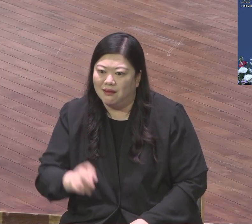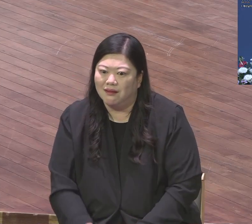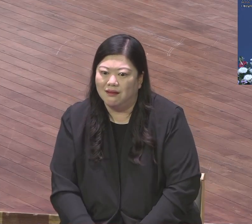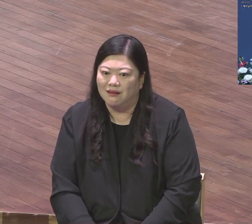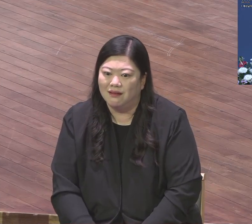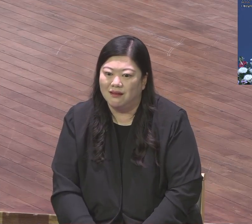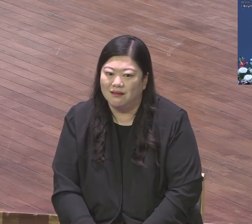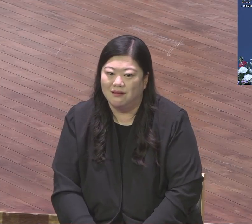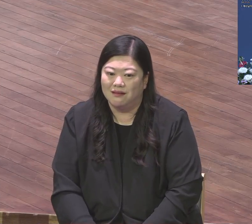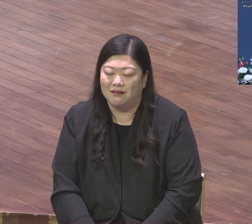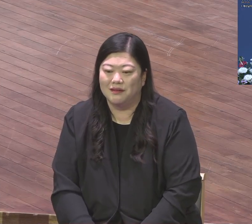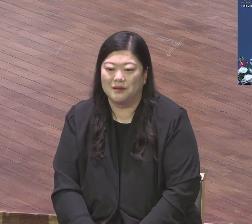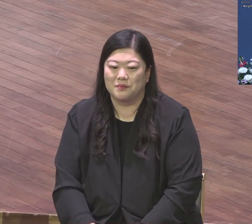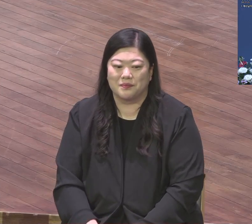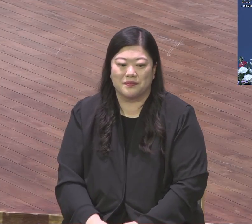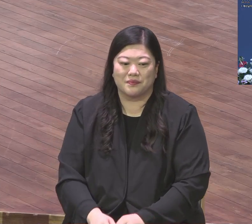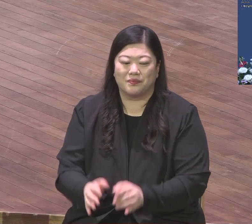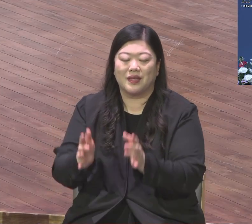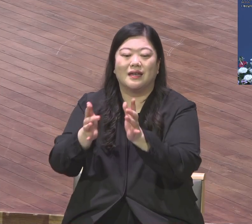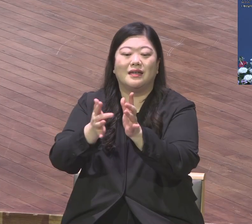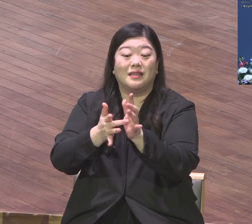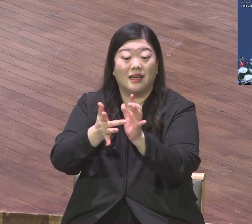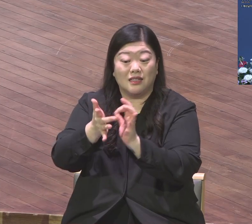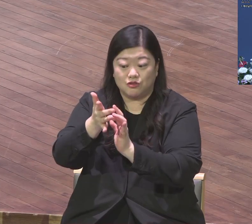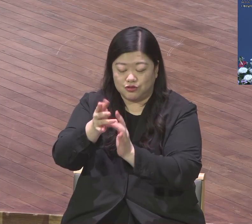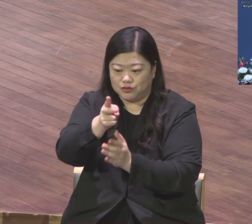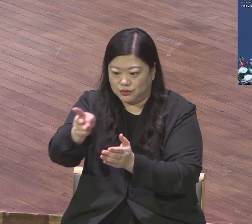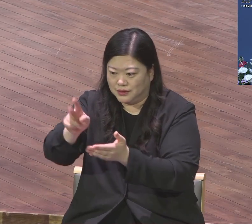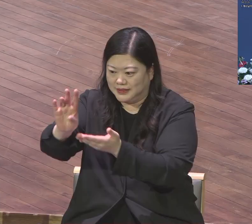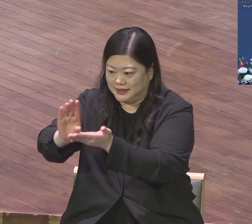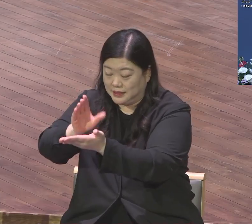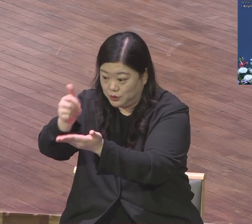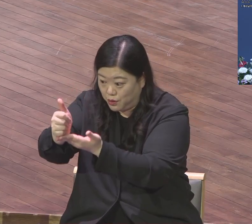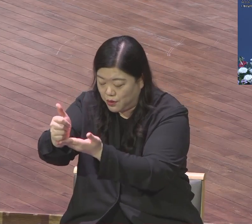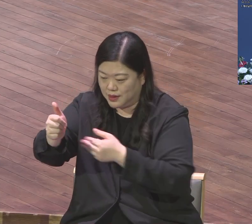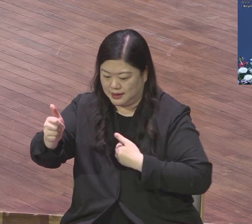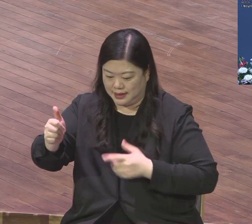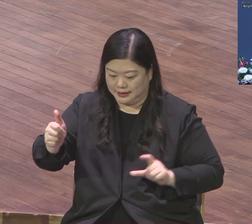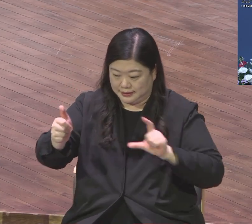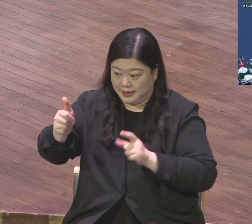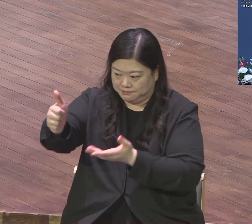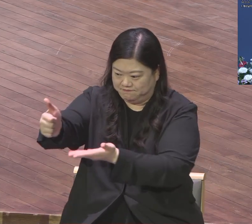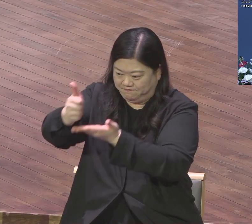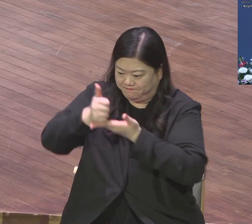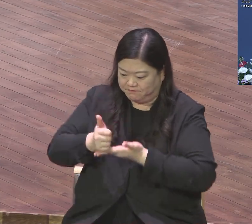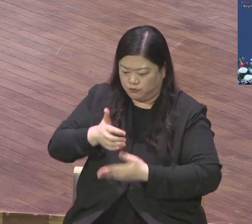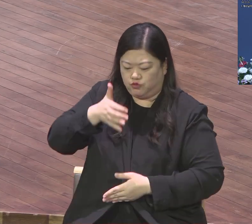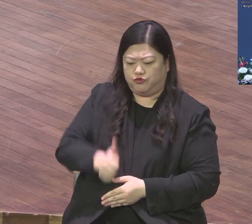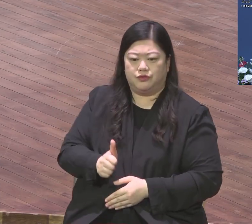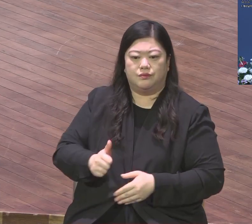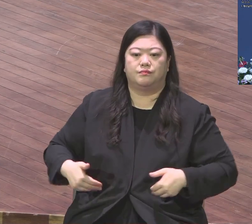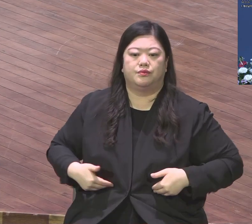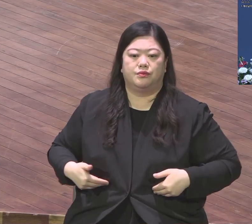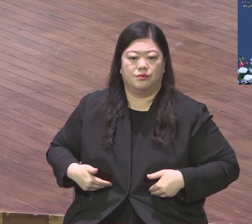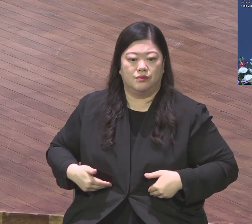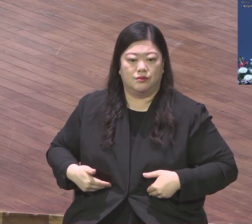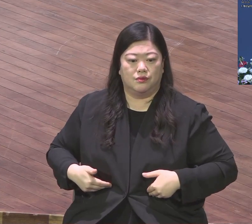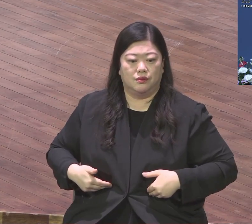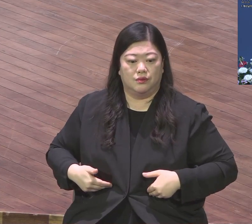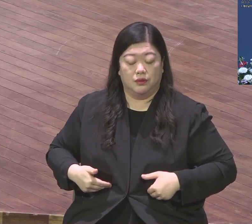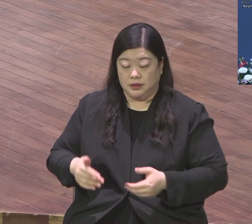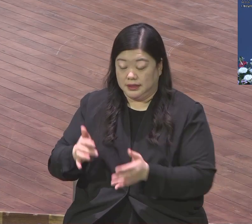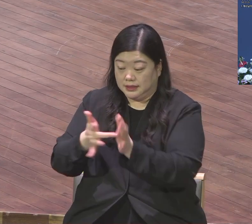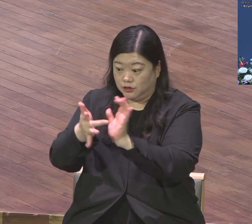바로 예수 그리스도가 내 인생의 주인된 신앙생활입니다. 성경적